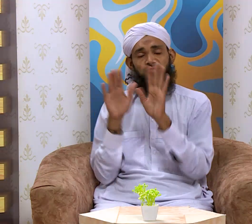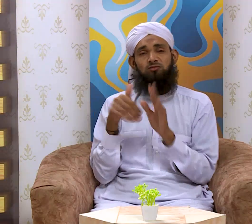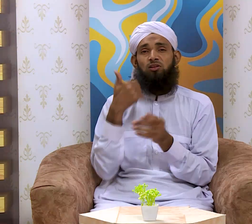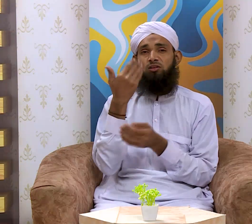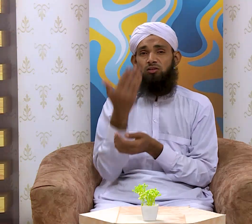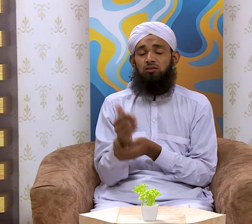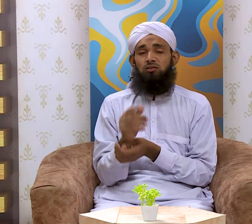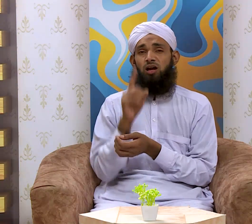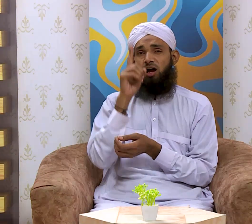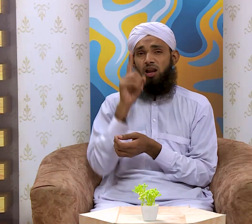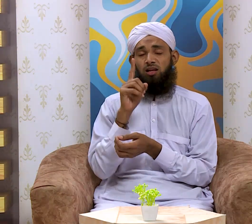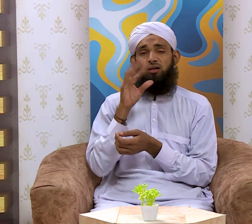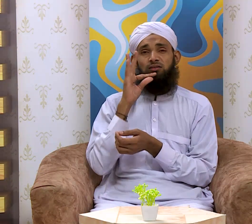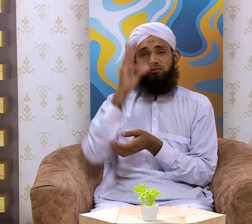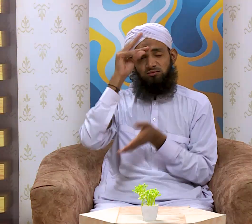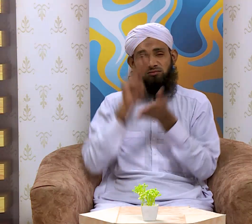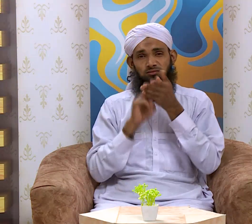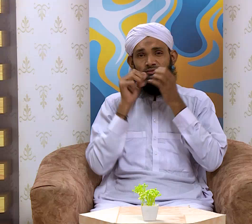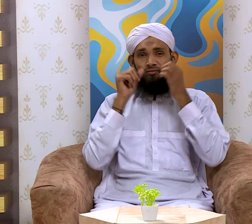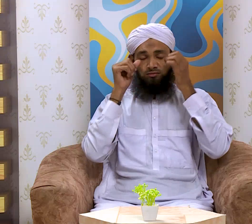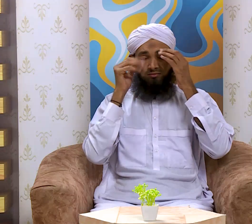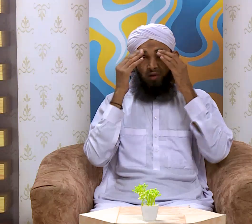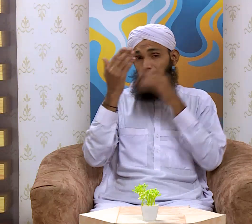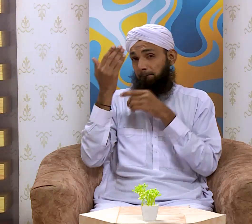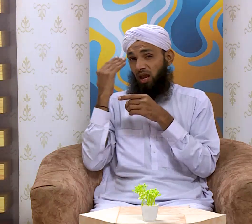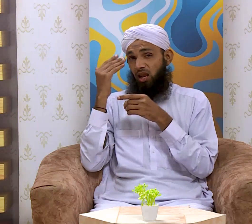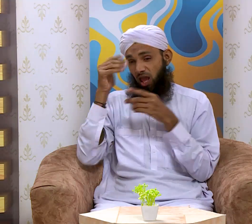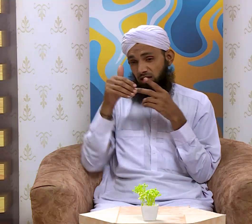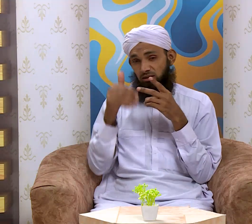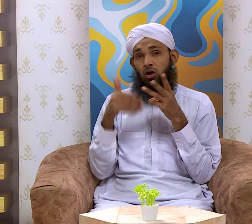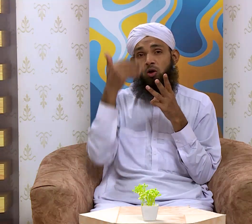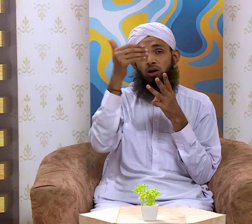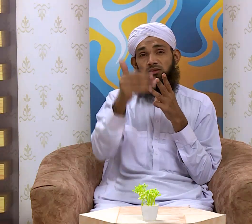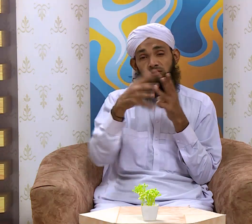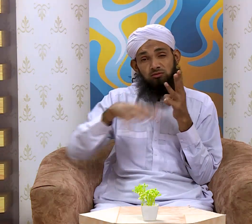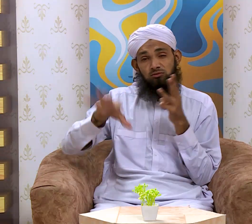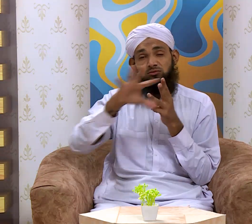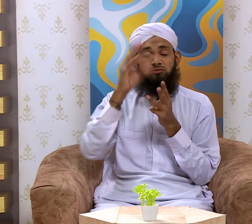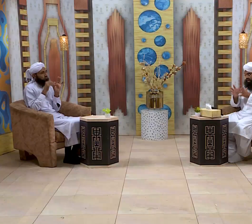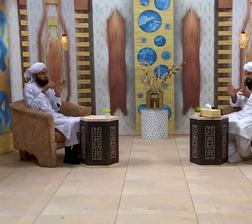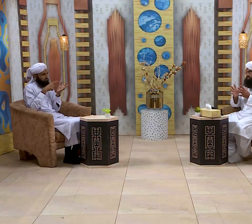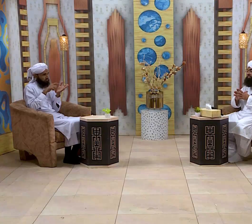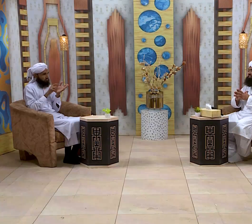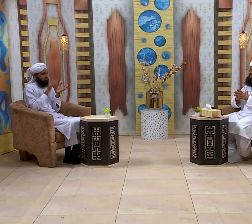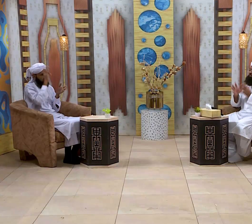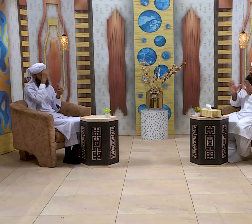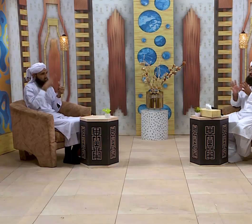کو گزشتہ، موجودہ اور تا قیامت ہونے والی ہر چیز کا علم دیا۔ اعلیٰ حضرت امام احمد